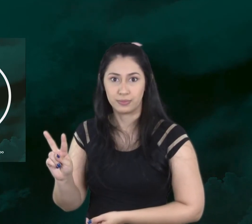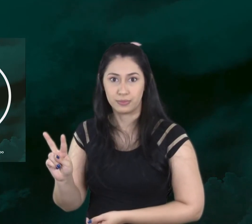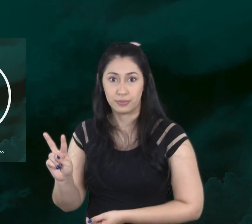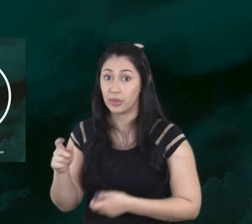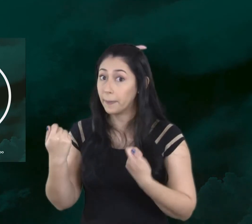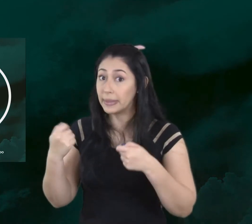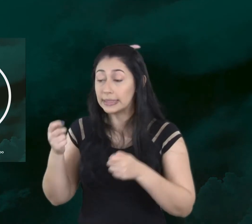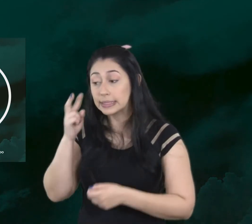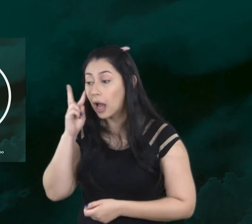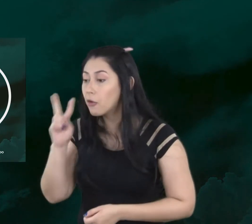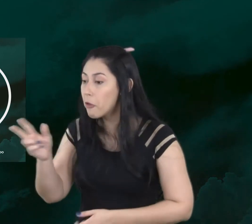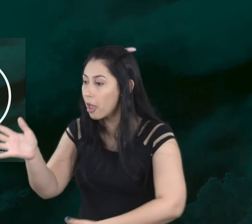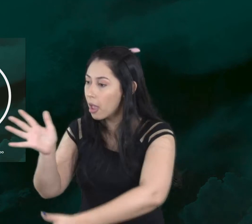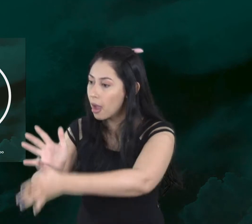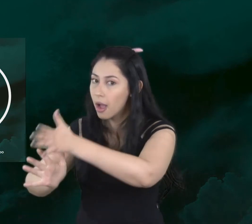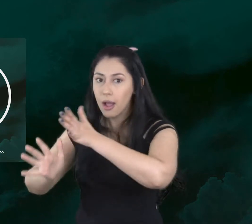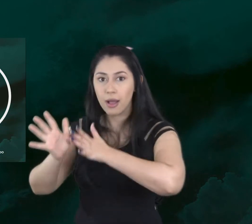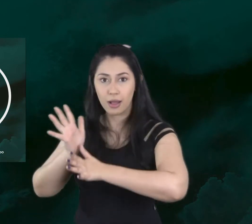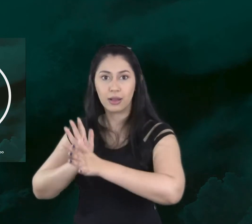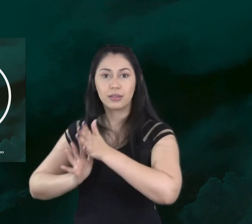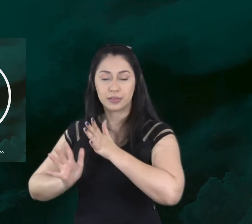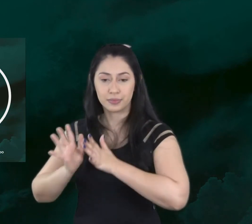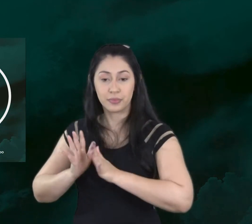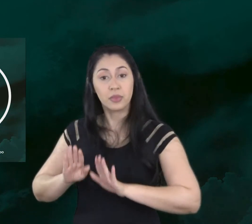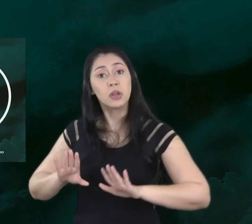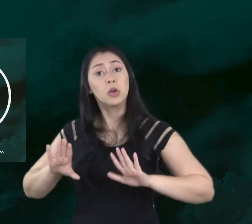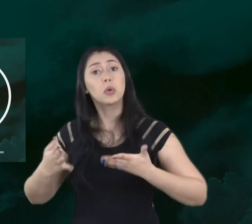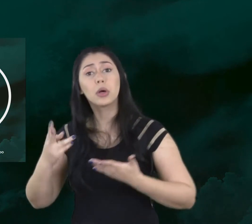que ouvir. Então, quando você